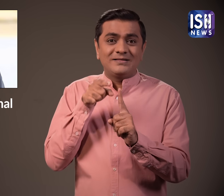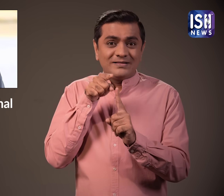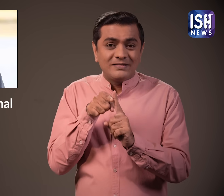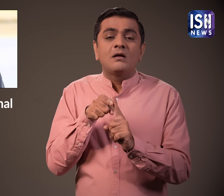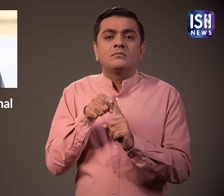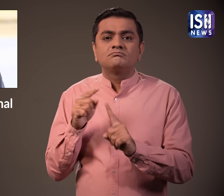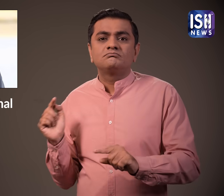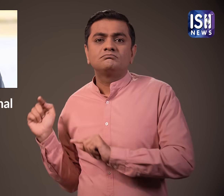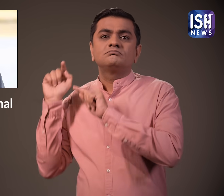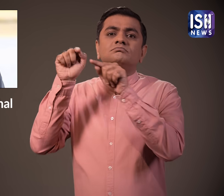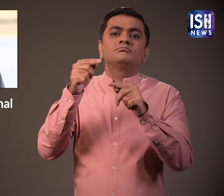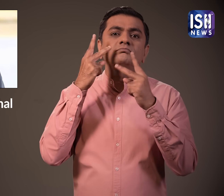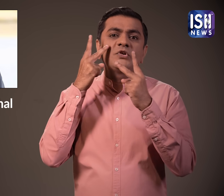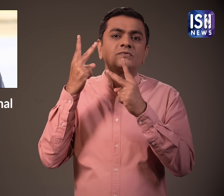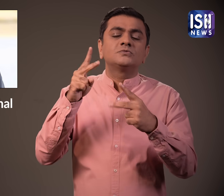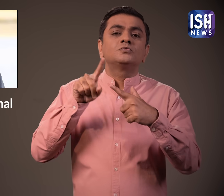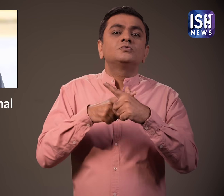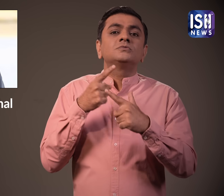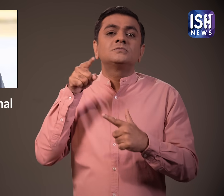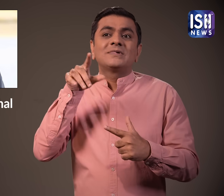मेडिकल टीम के साथ घटना स्थल पर पहुँचे